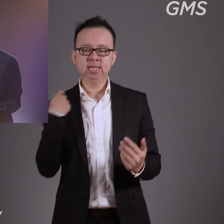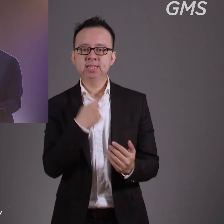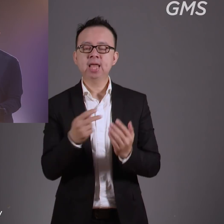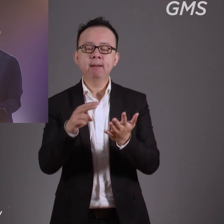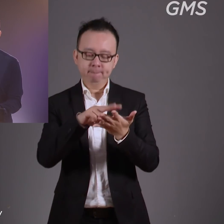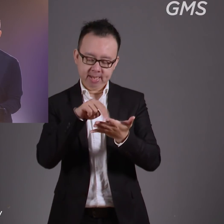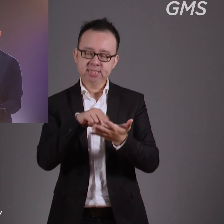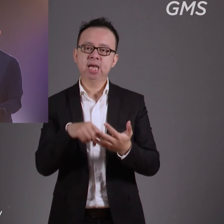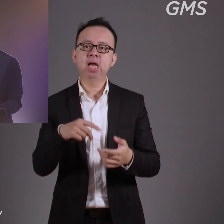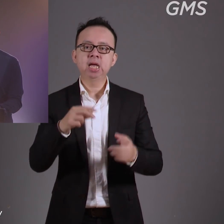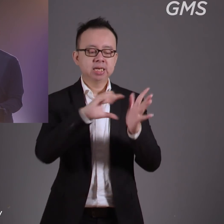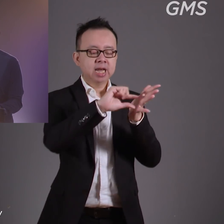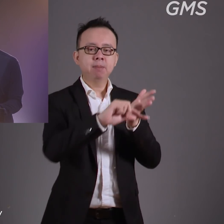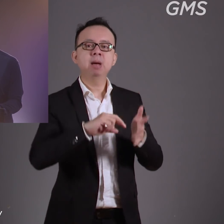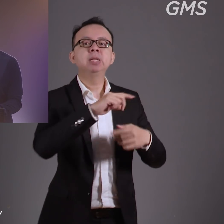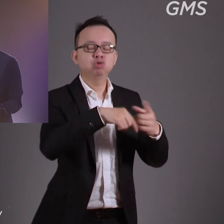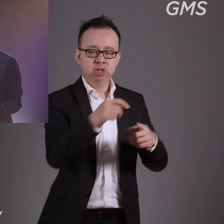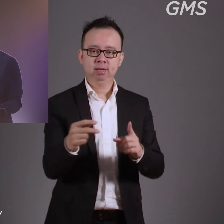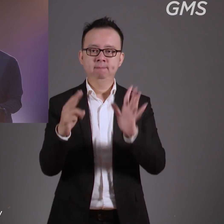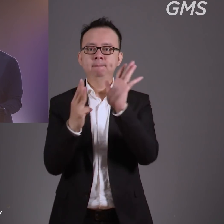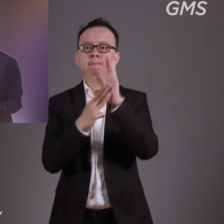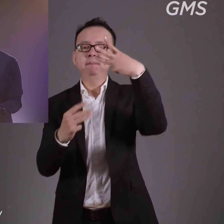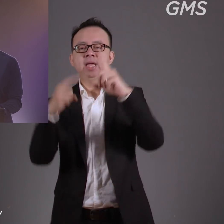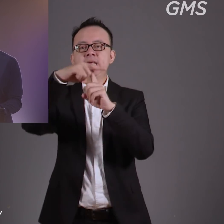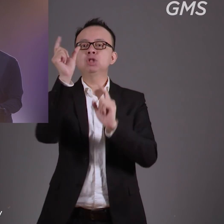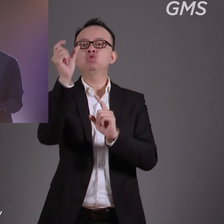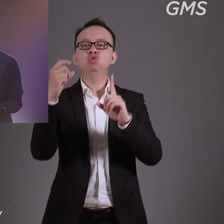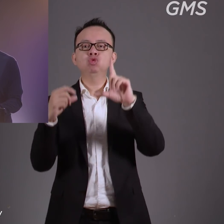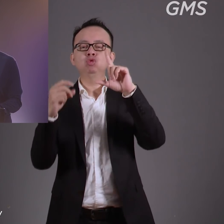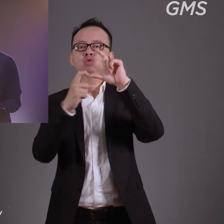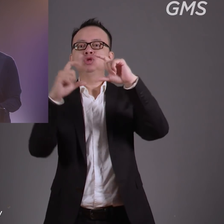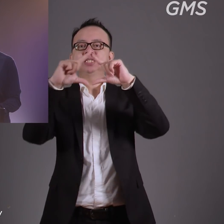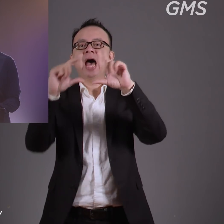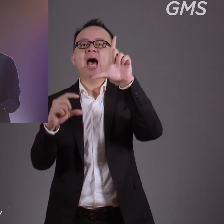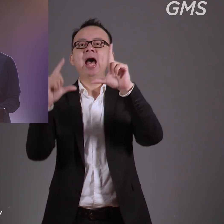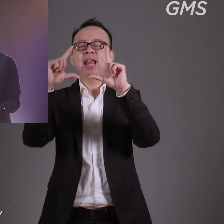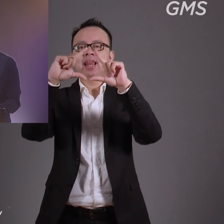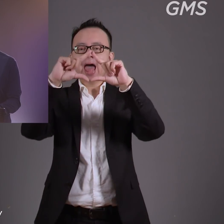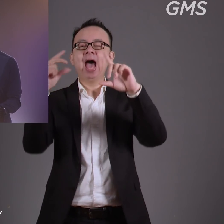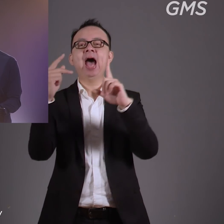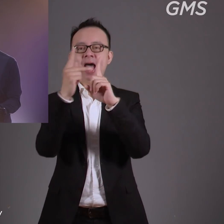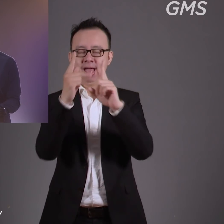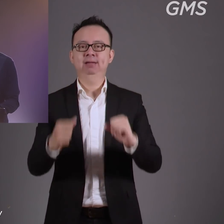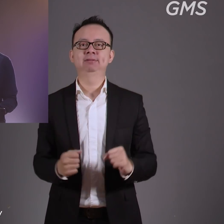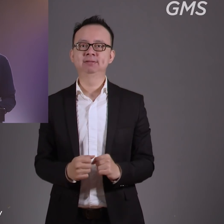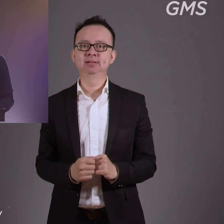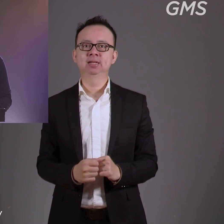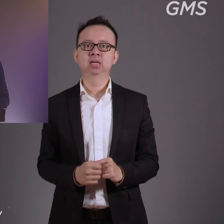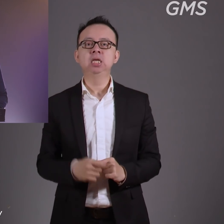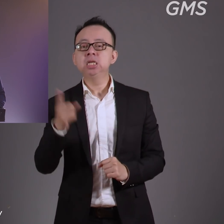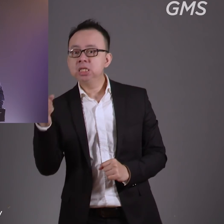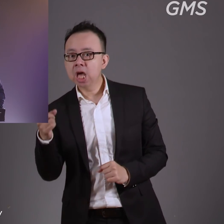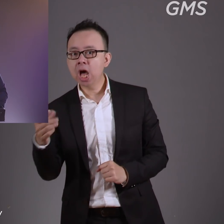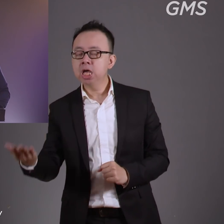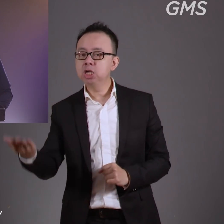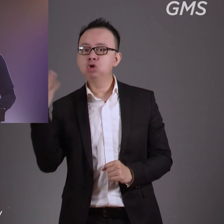adalah Metusalah. Metusalah adalah seorang yang hidupnya paling lama di dunia. Dia hidup hingga